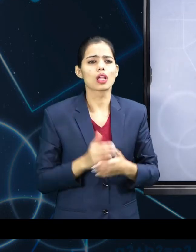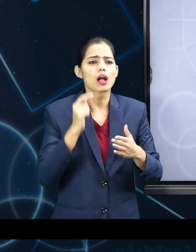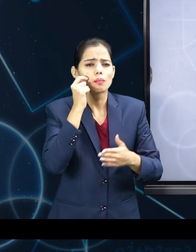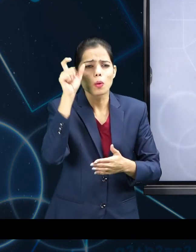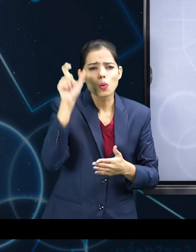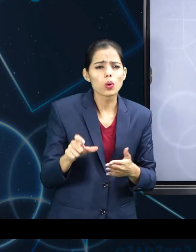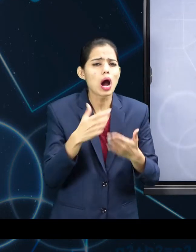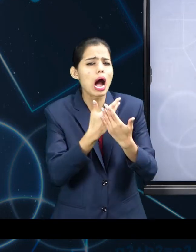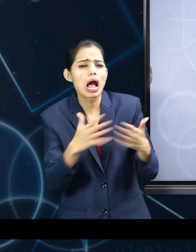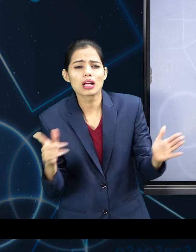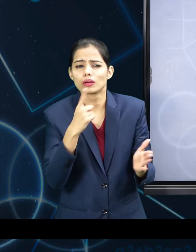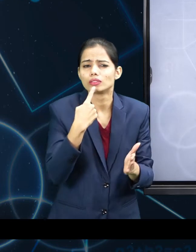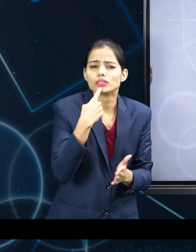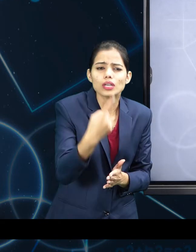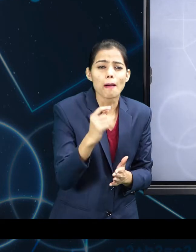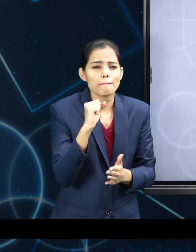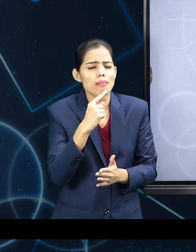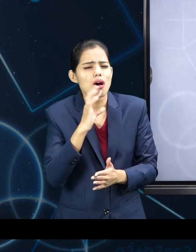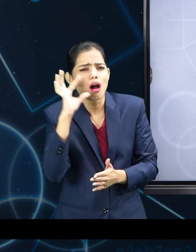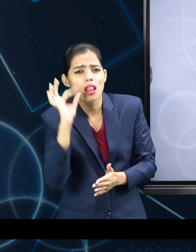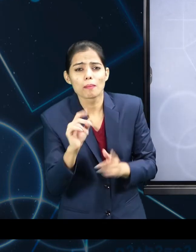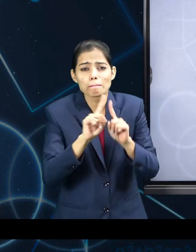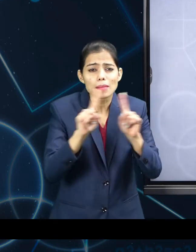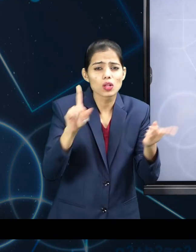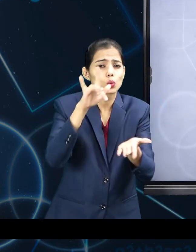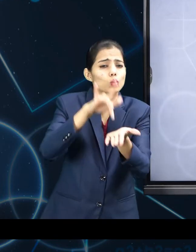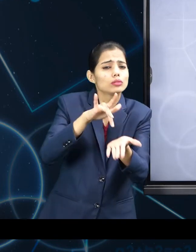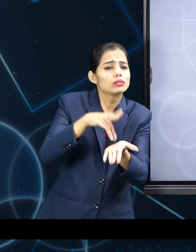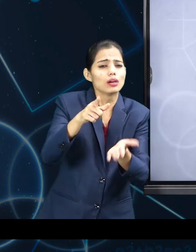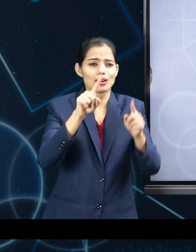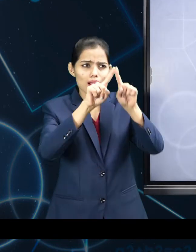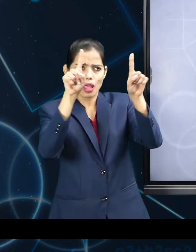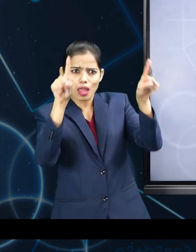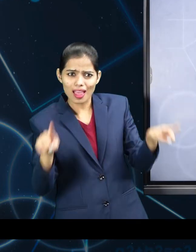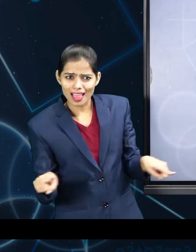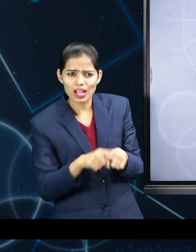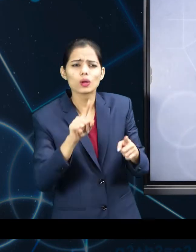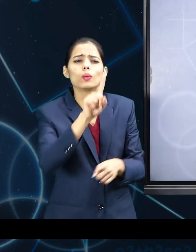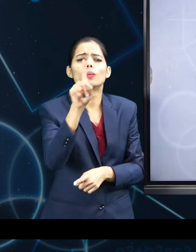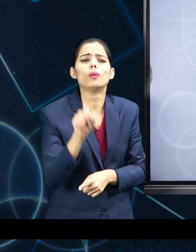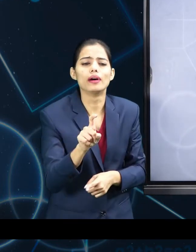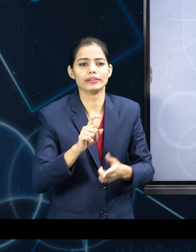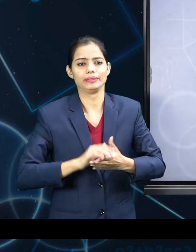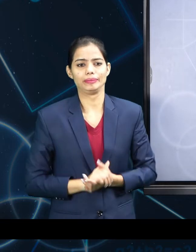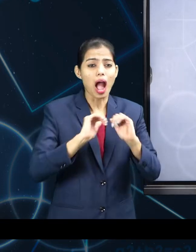అతను ఇలా అనవచ్చు: ఖచ్చితంగా, కానీ ఈ షీట్లో ఎక్కడ ఉంది?